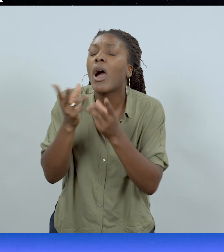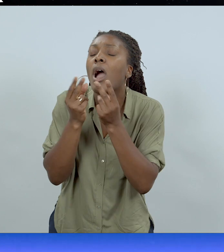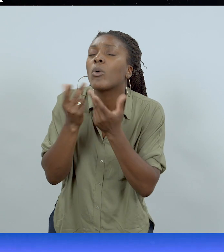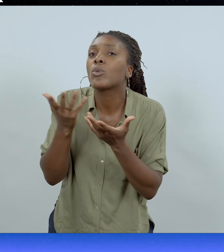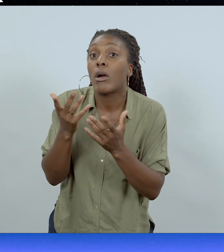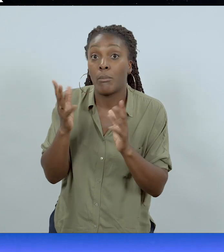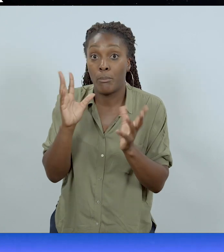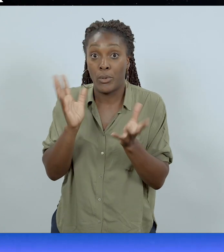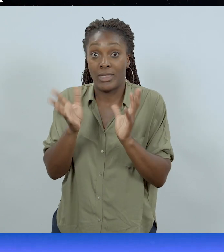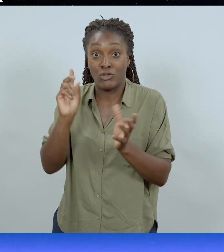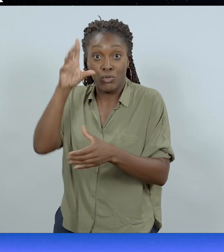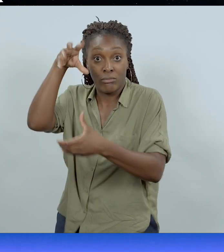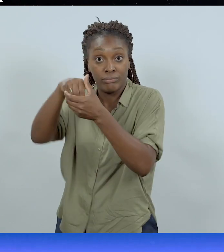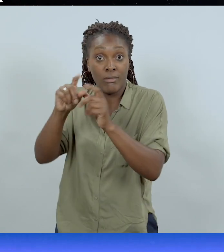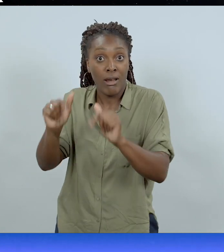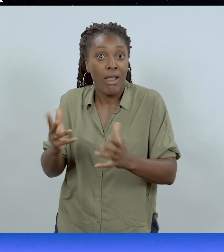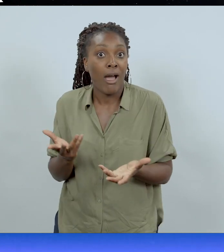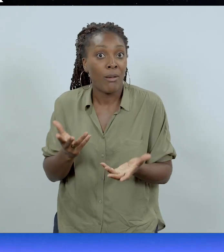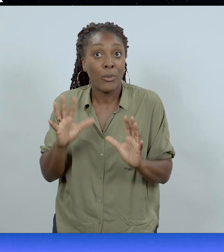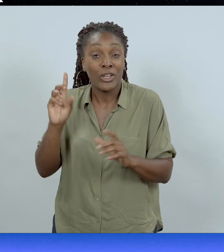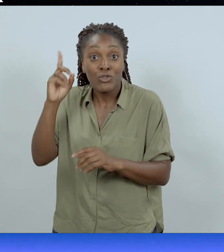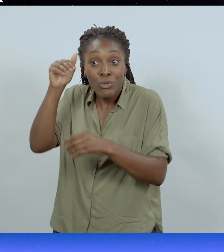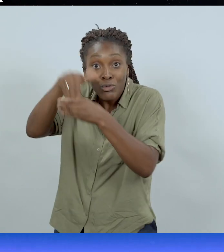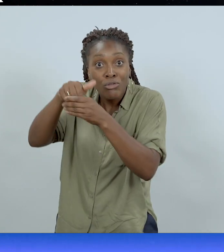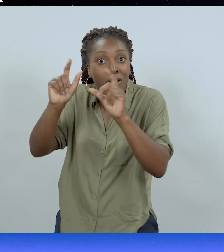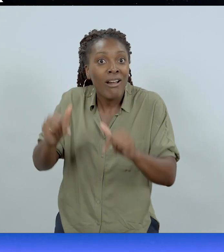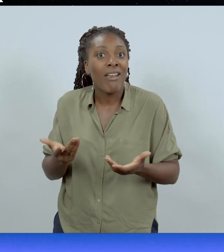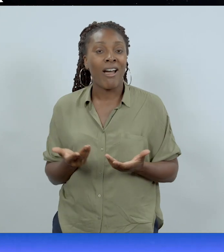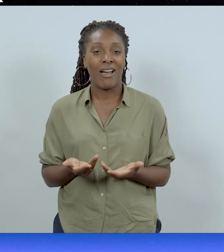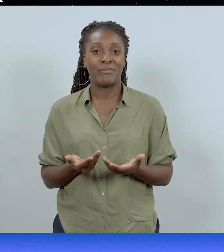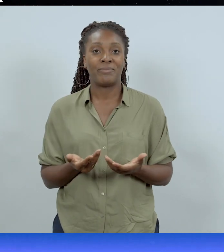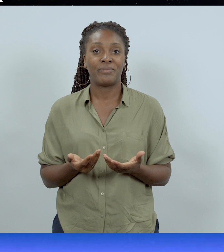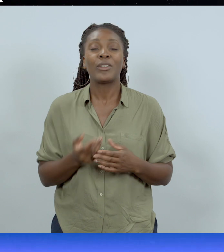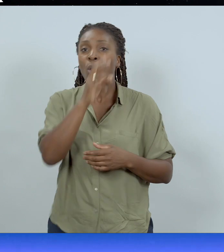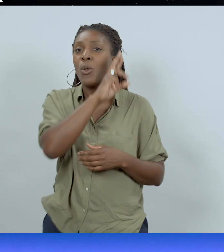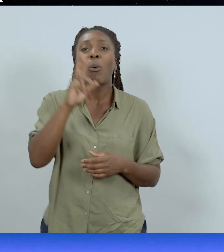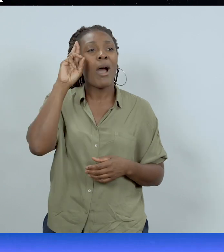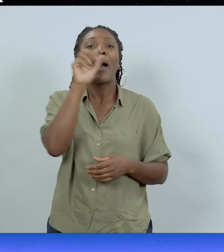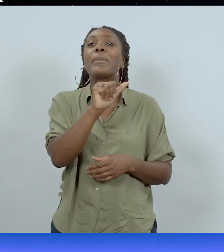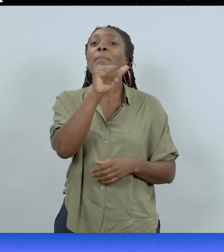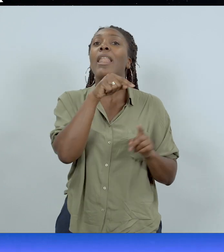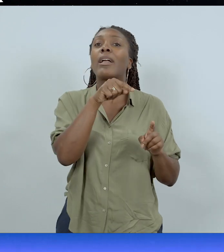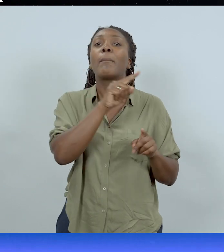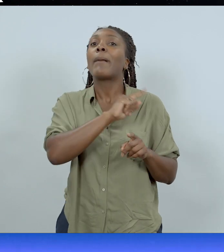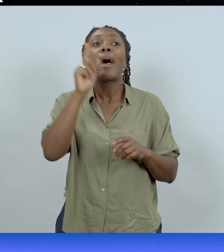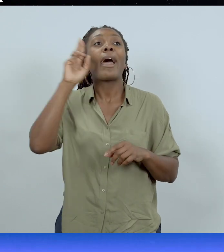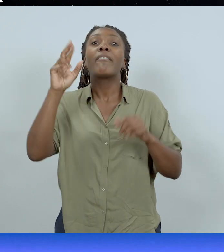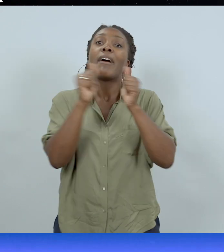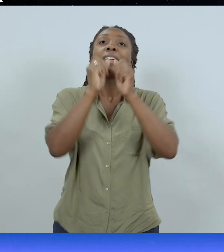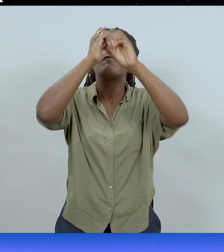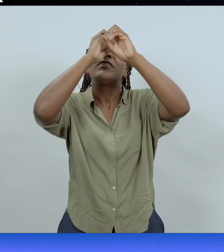qu'il se peut que ce rêve bizarre vienne vraiment de Dieu. Pour le rêve d'Abimelech, ce n'était pas une